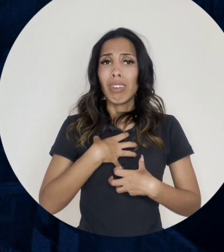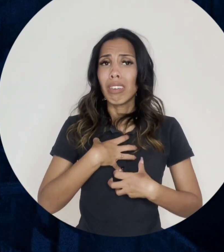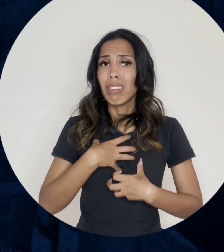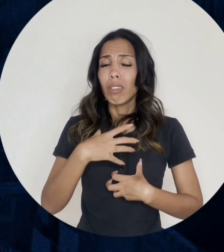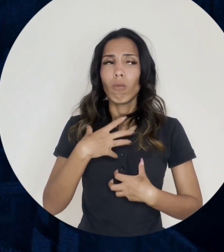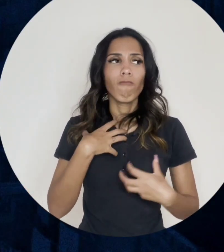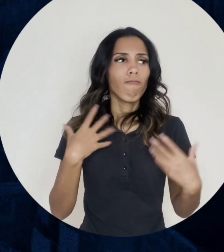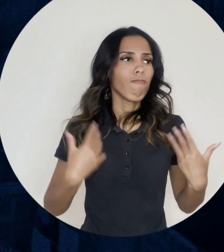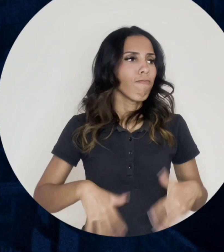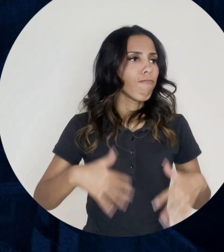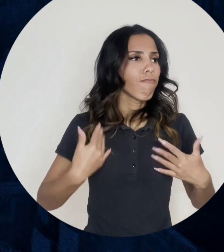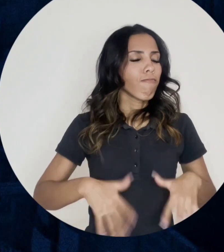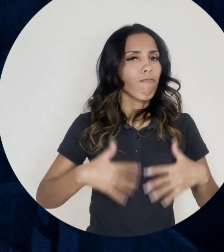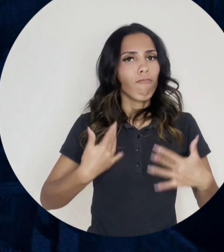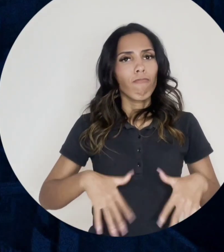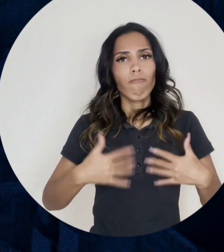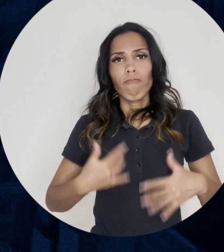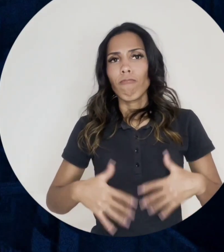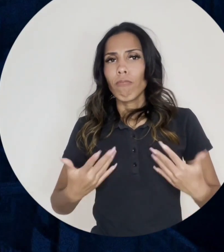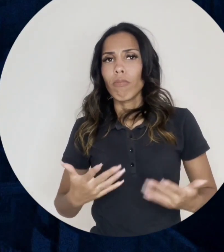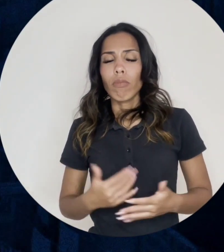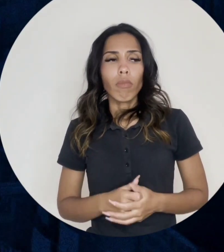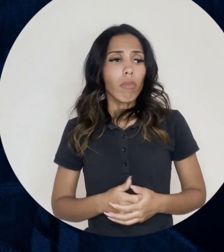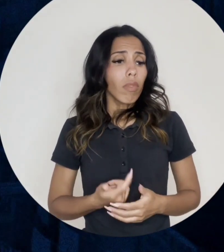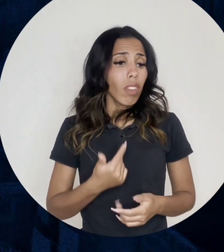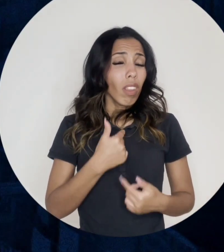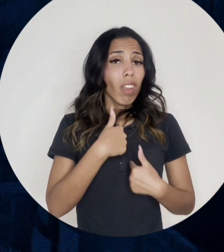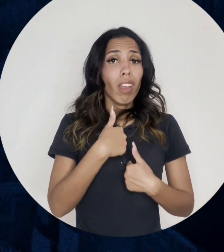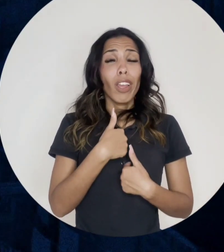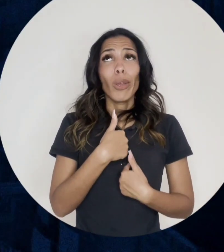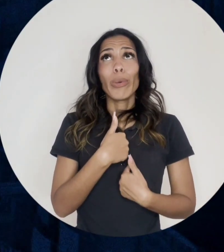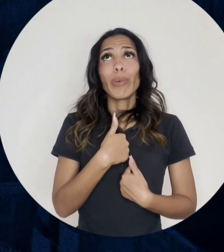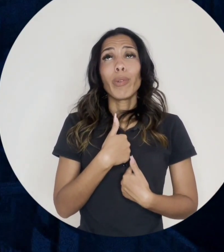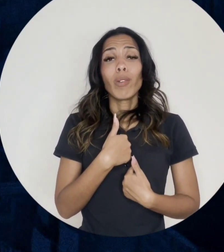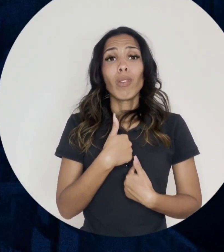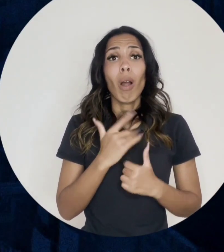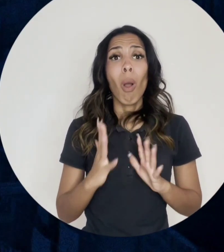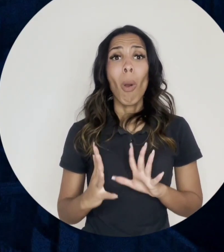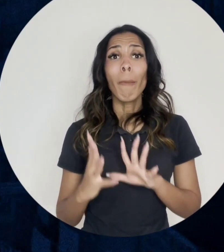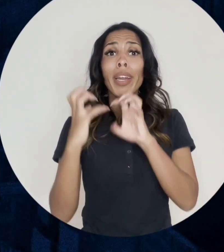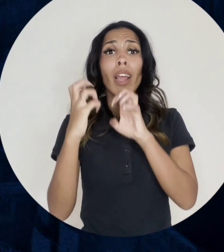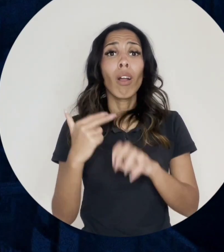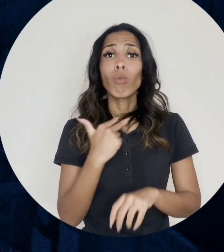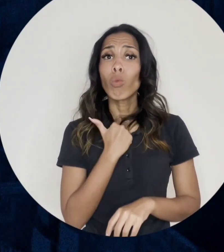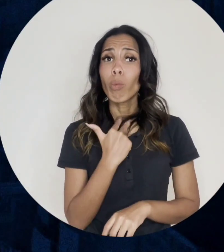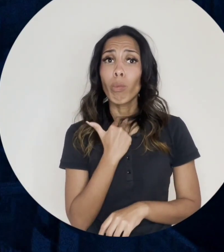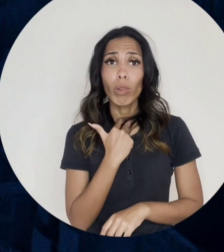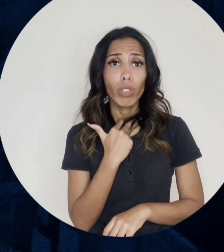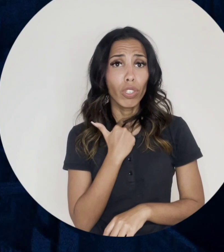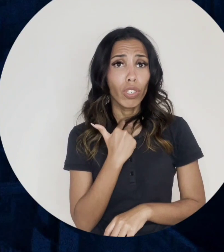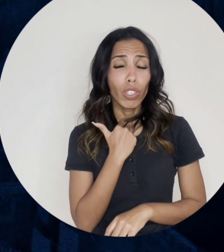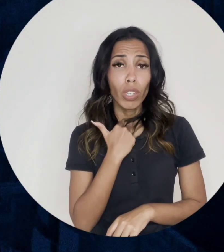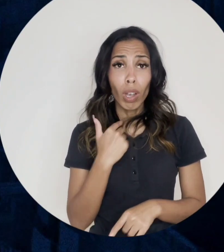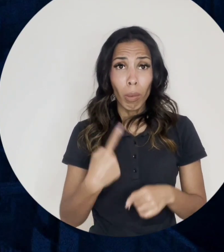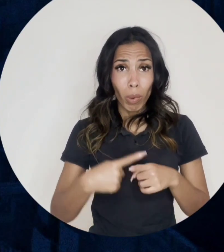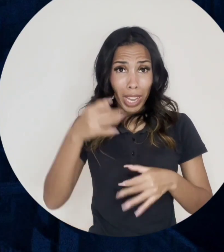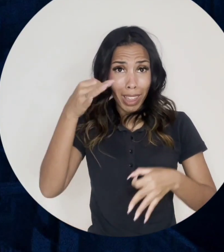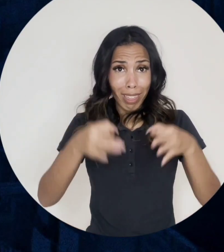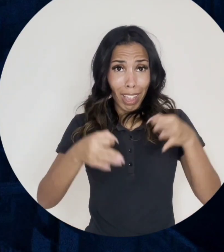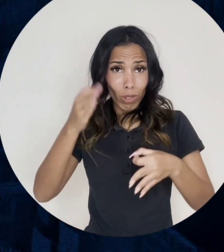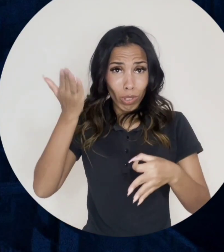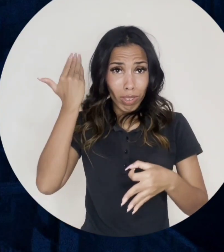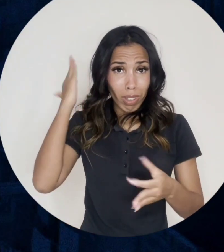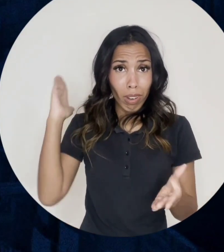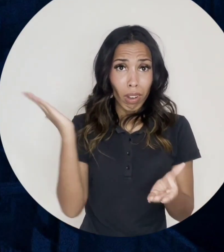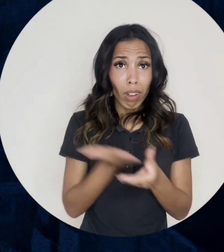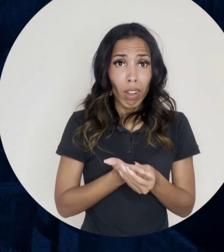né, cara? E nem podia brigar, porque diante da justiça